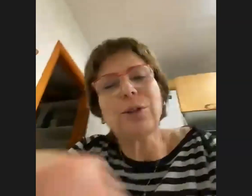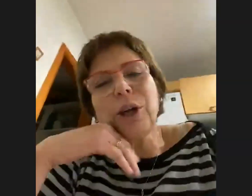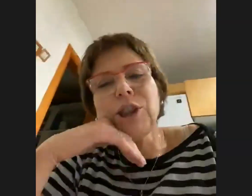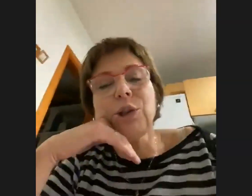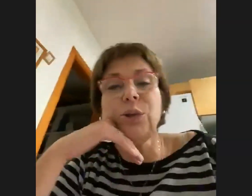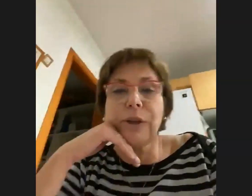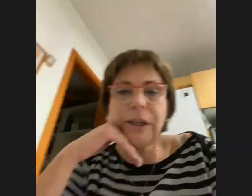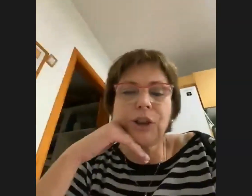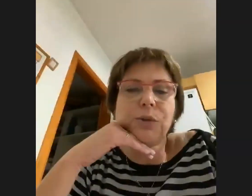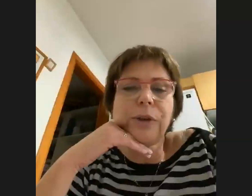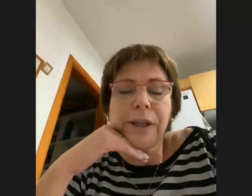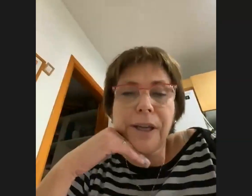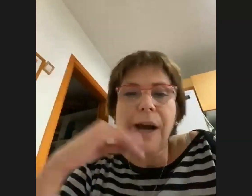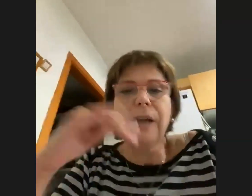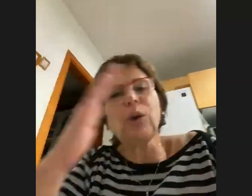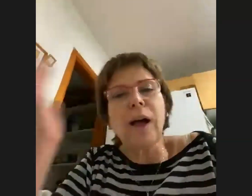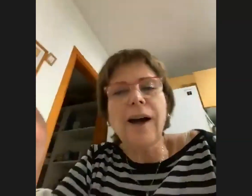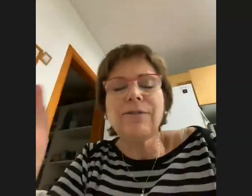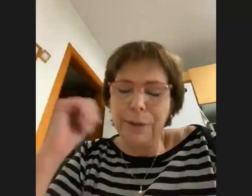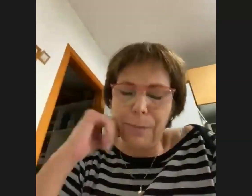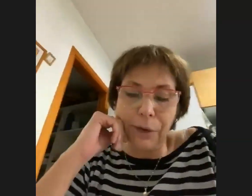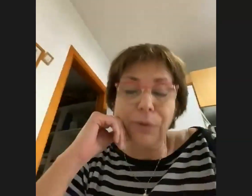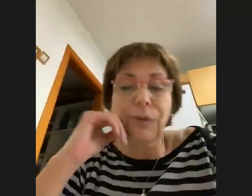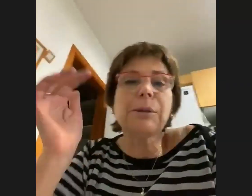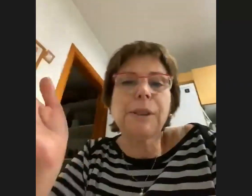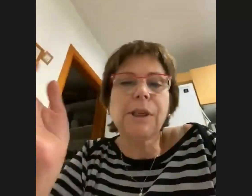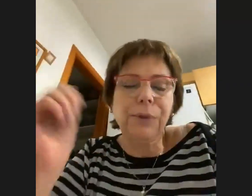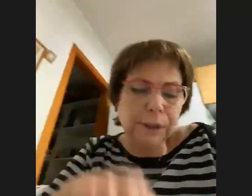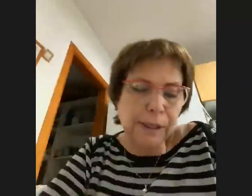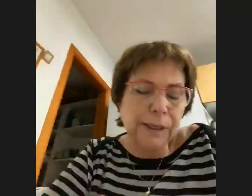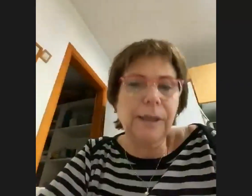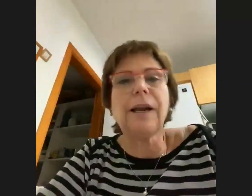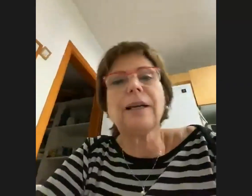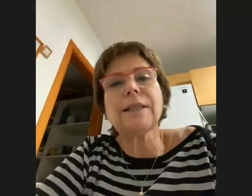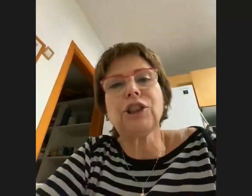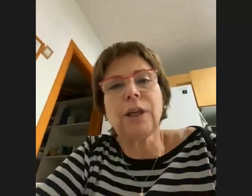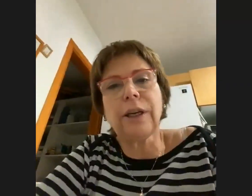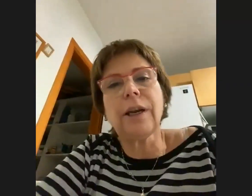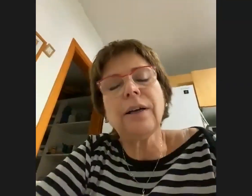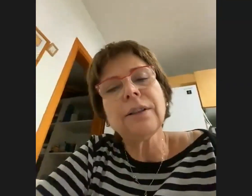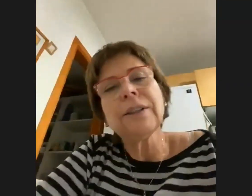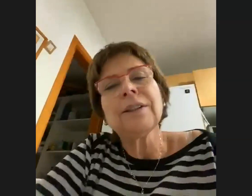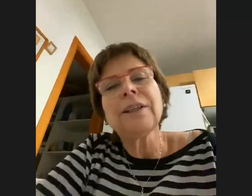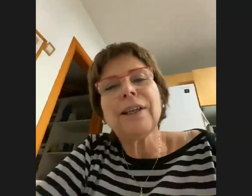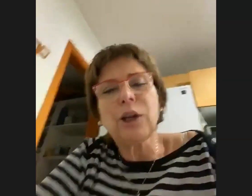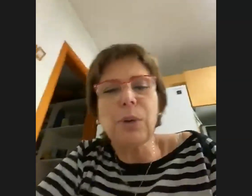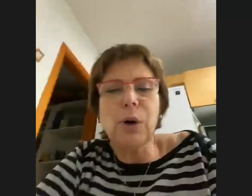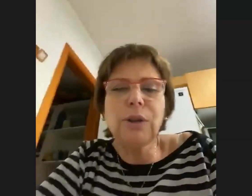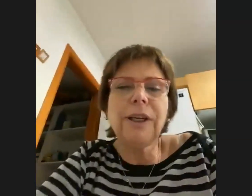דיון חשוב ואני שוב הדיון רחב ומקיף אבל גם ספציפית להרצאה של ננה אנחנו באות